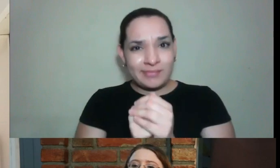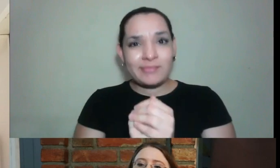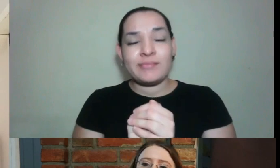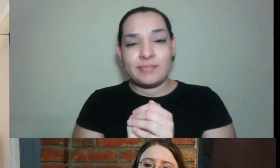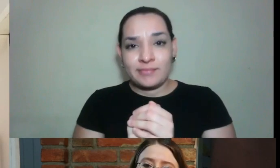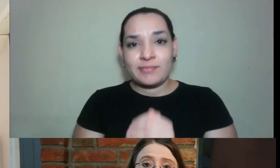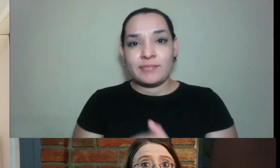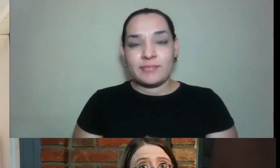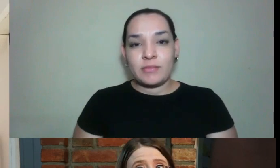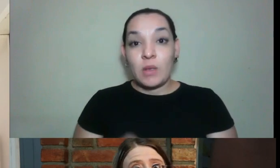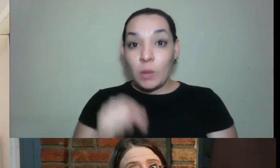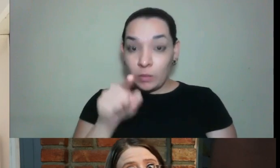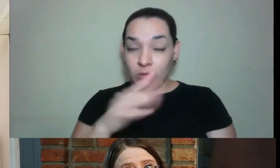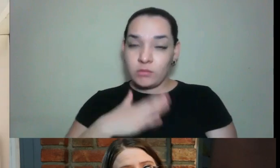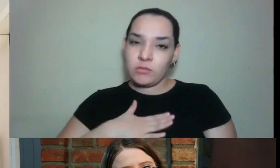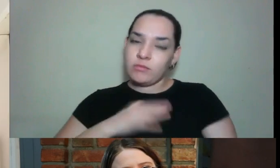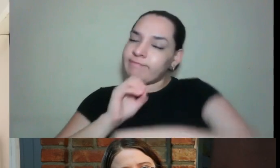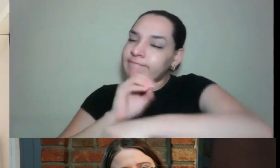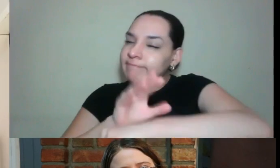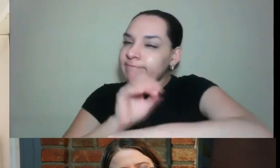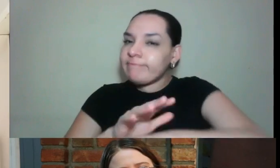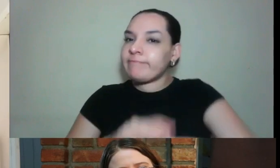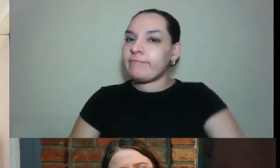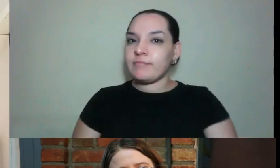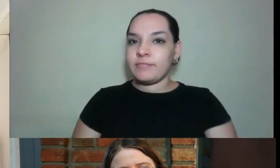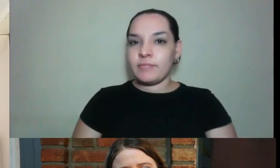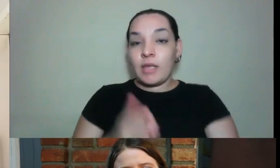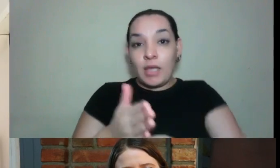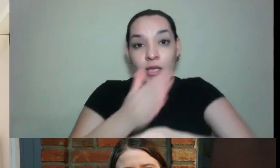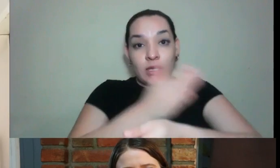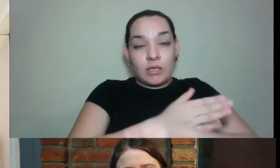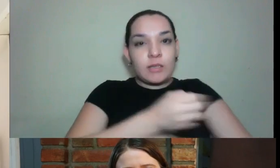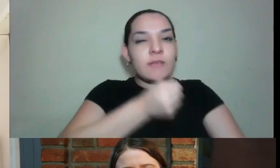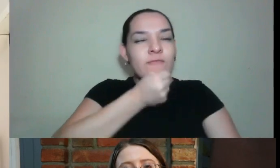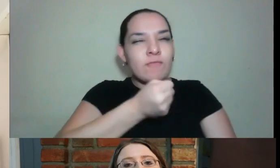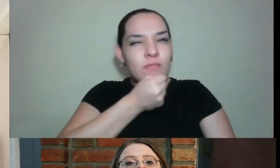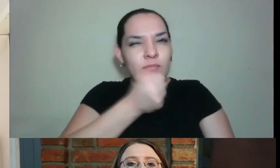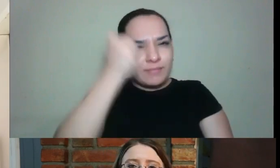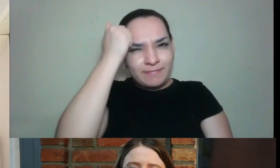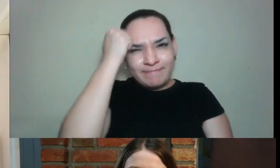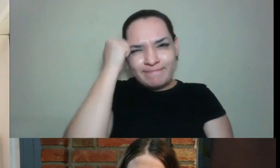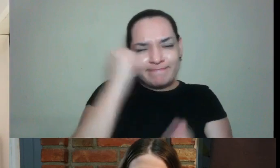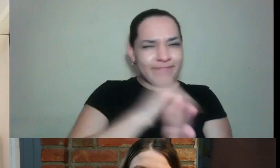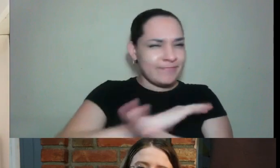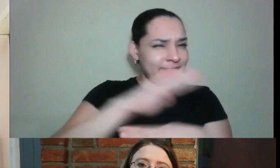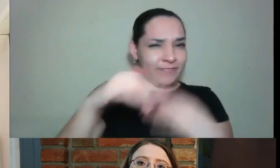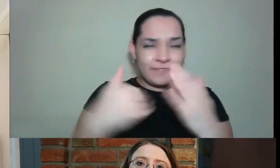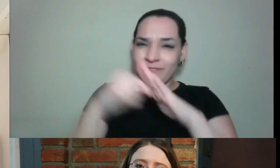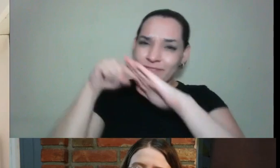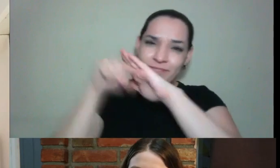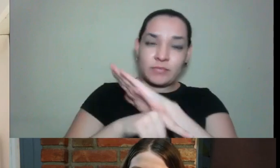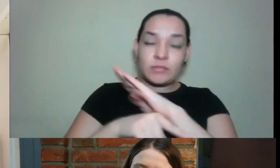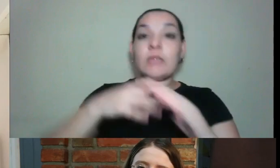traer muchos conflictos. Por eso, mi mayor consejo es informarse,